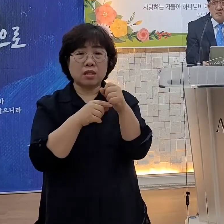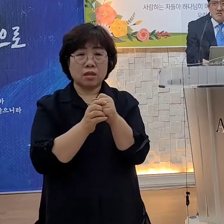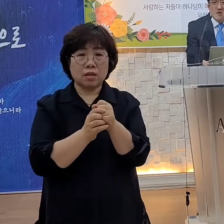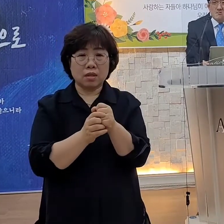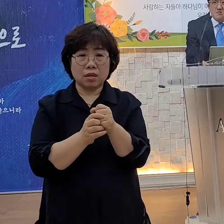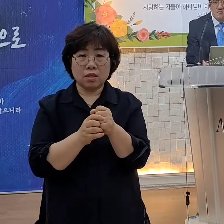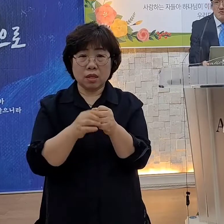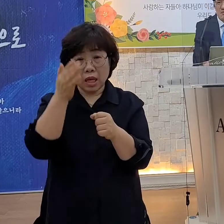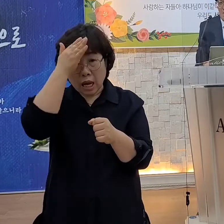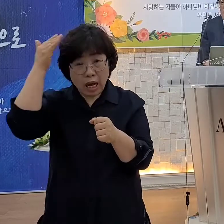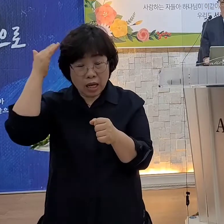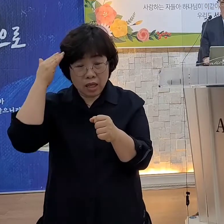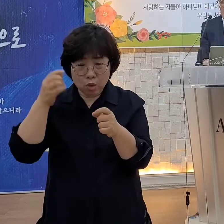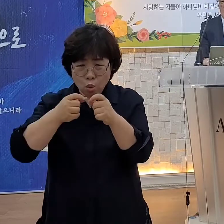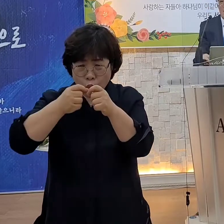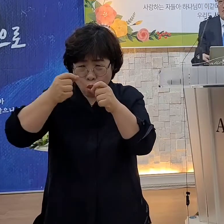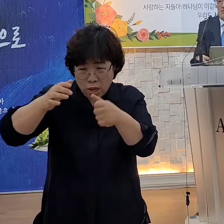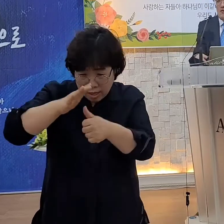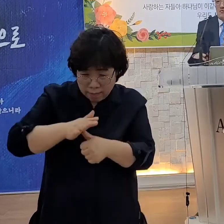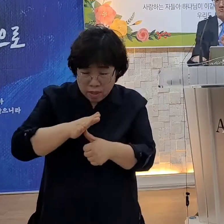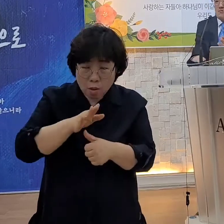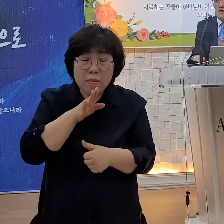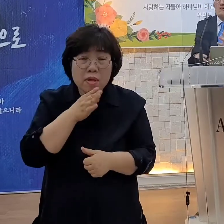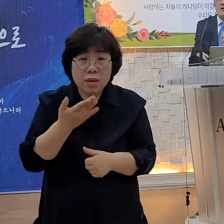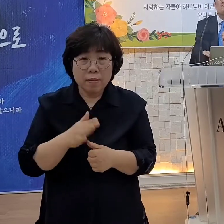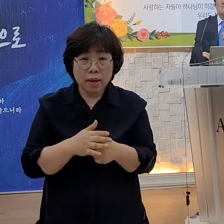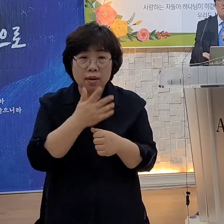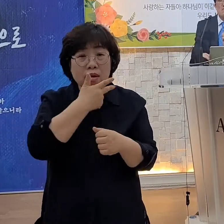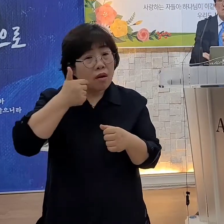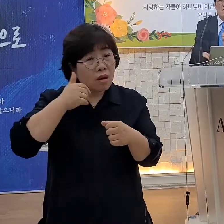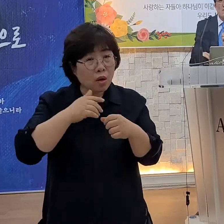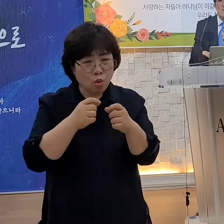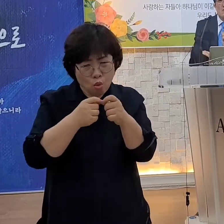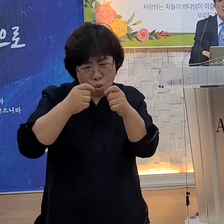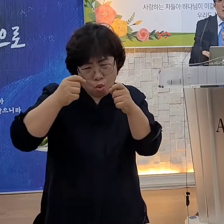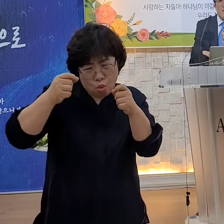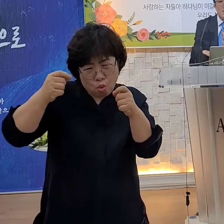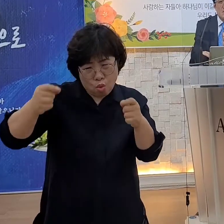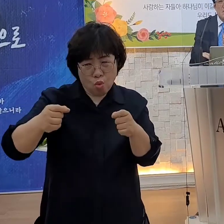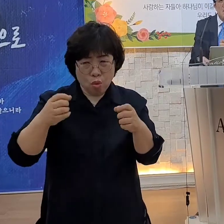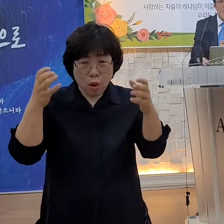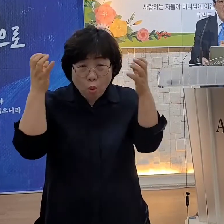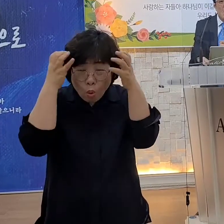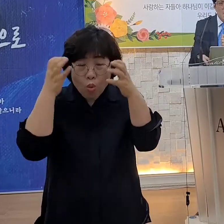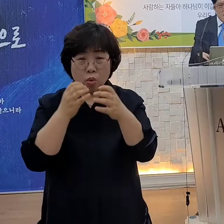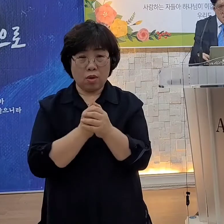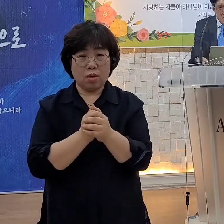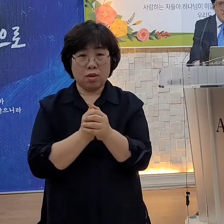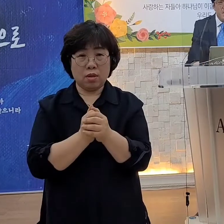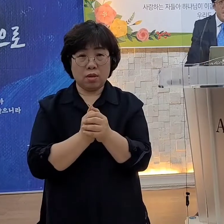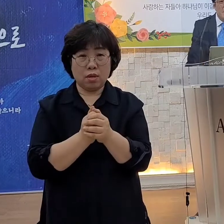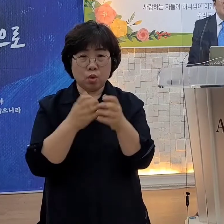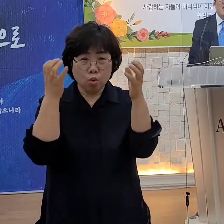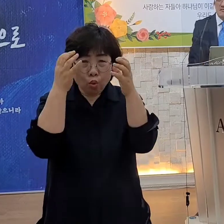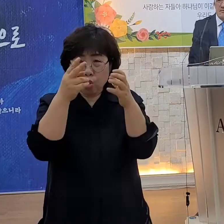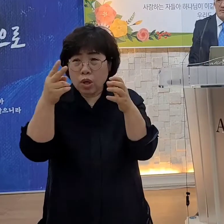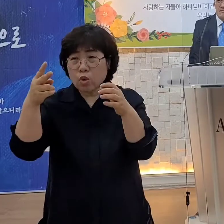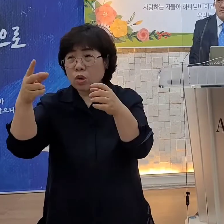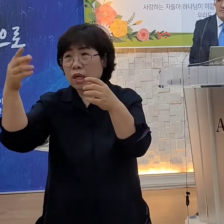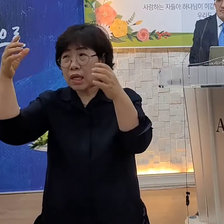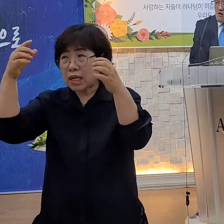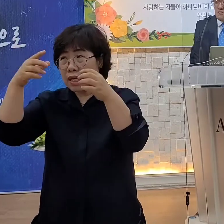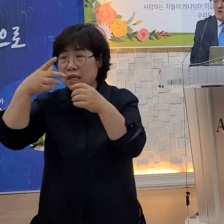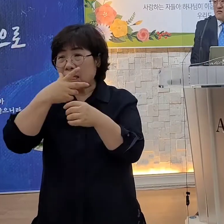영어 성경 직역도 사랑은 오랜 고통이다. 이거를 한국말로 하면 그냥 인내다. 오래 참음이다. 이렇게 한